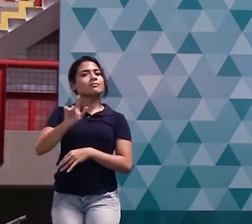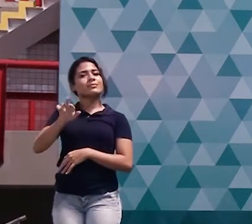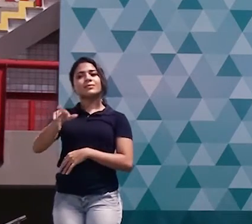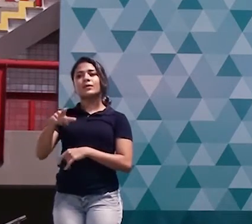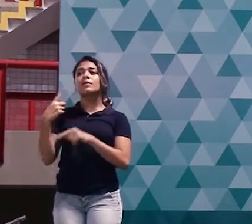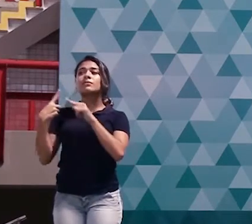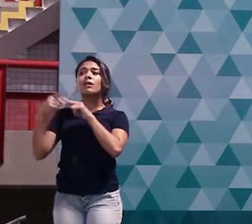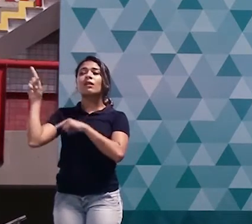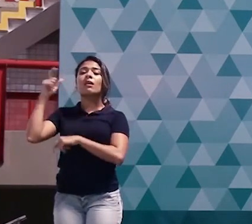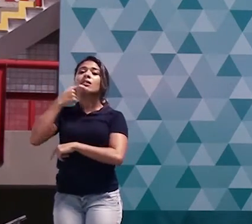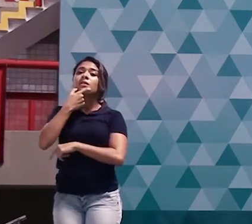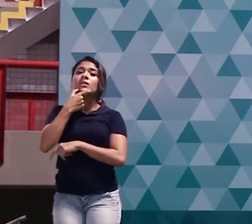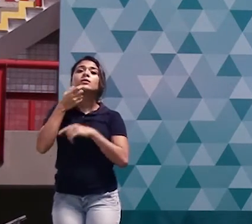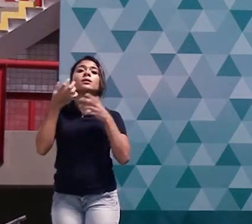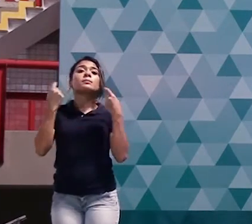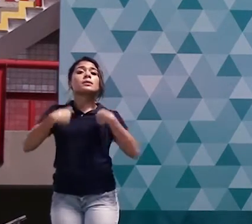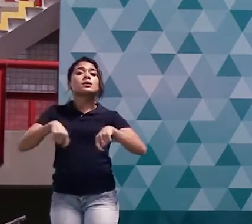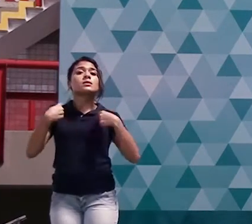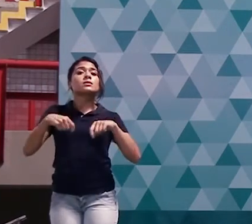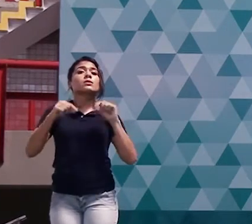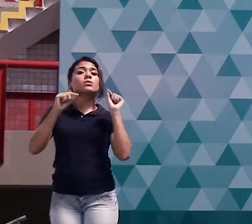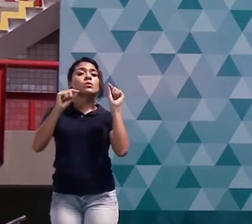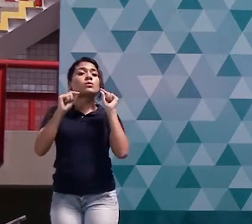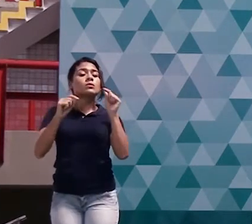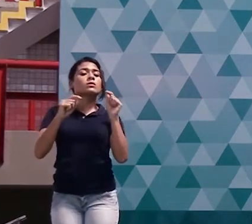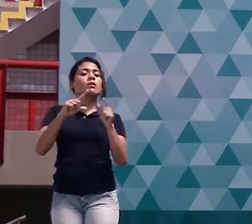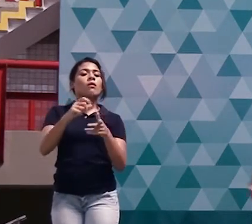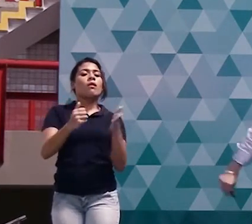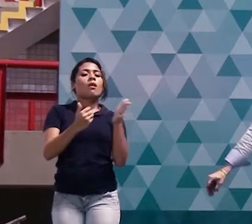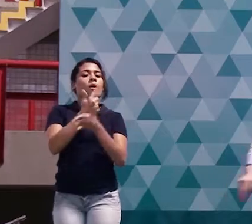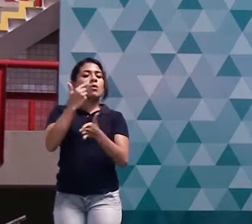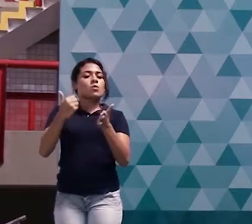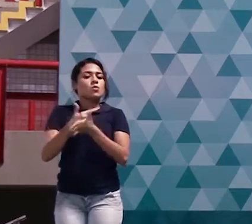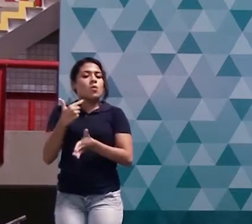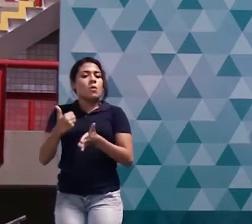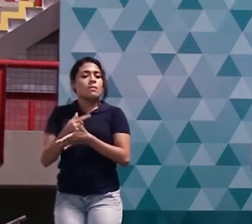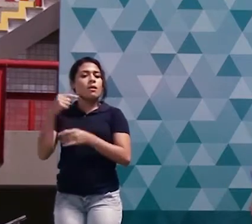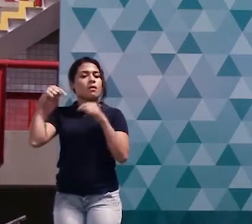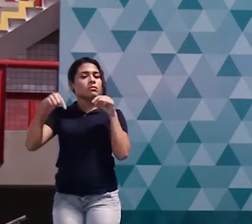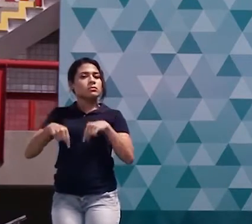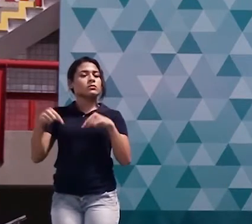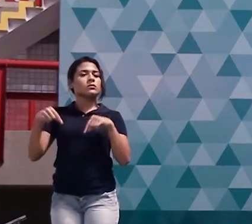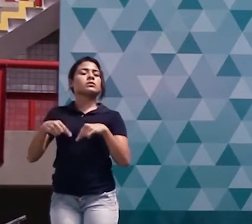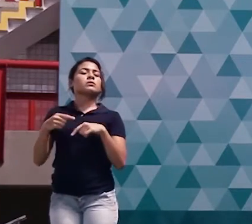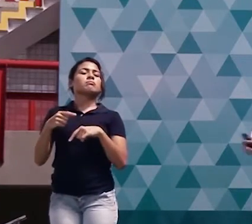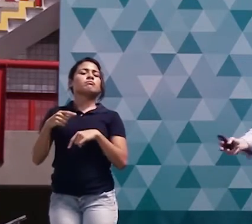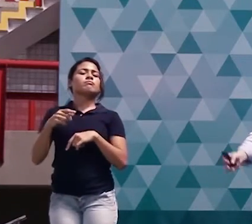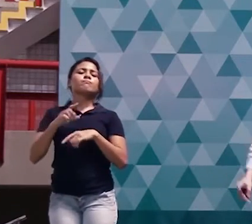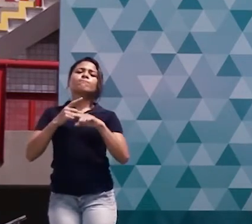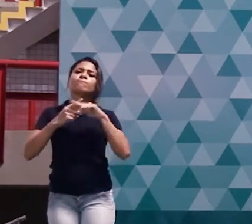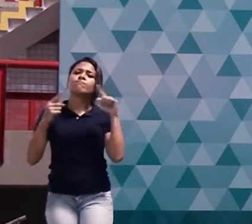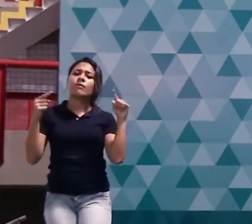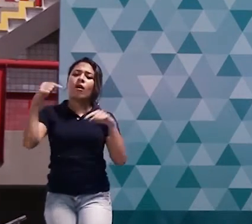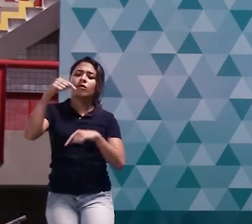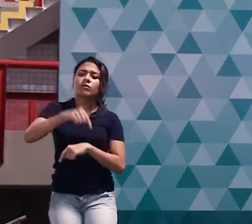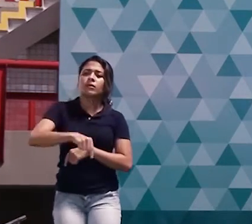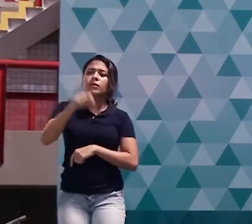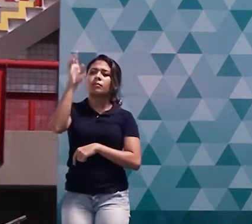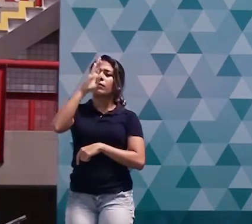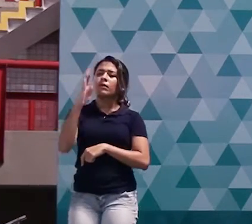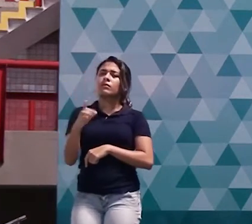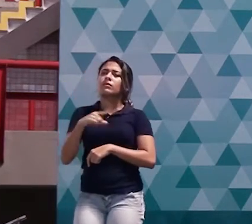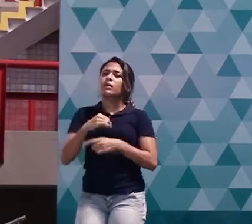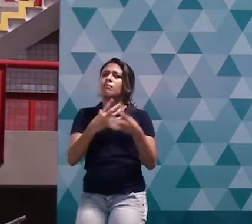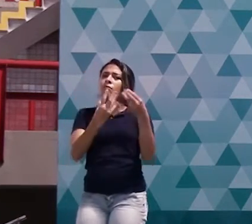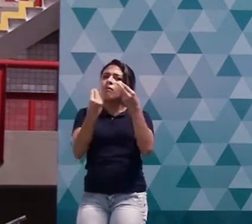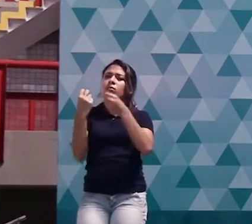Porque a Inglaterra precisa de mercado consumidor. E aqui no Brasil tinha escravo demais. E escravo não ganha salário e não